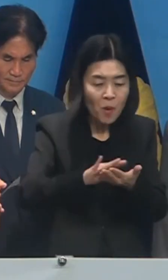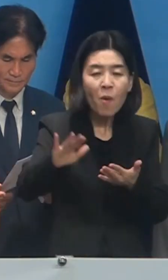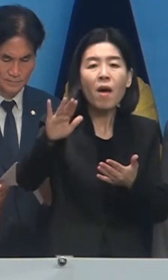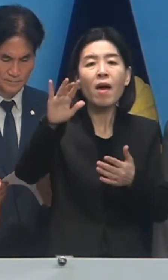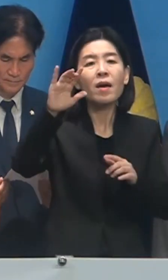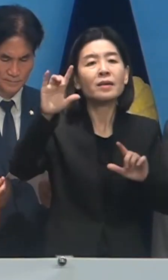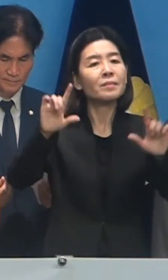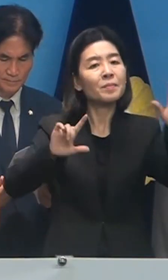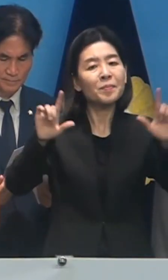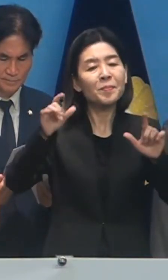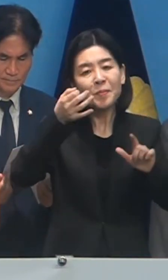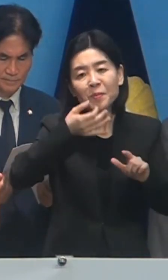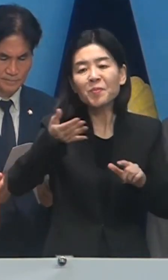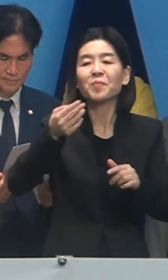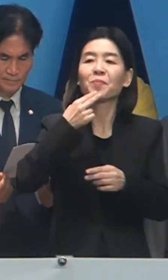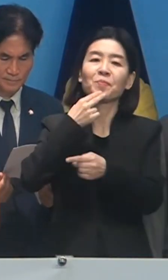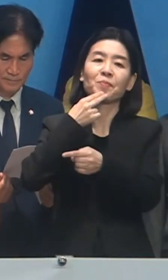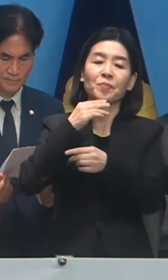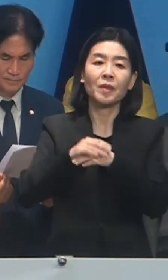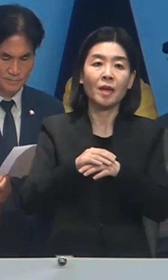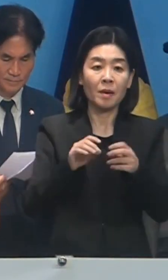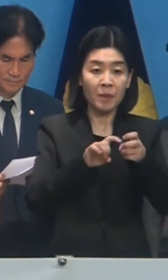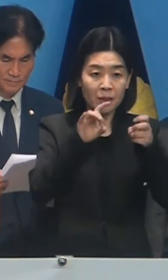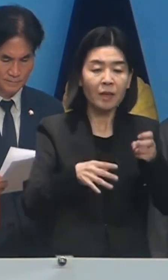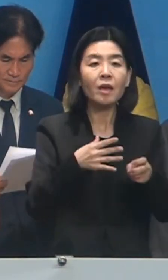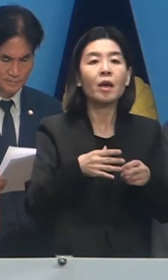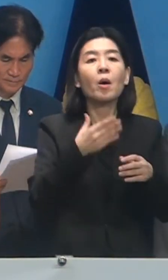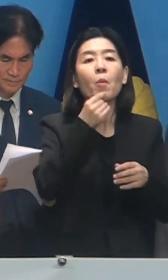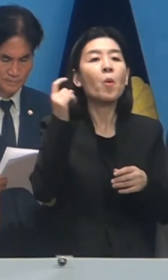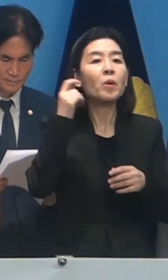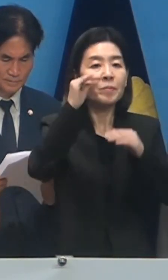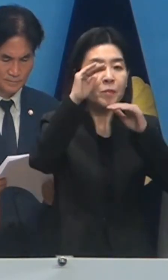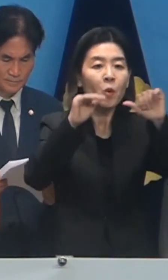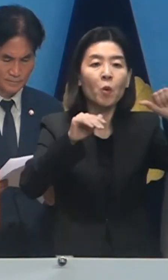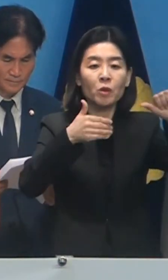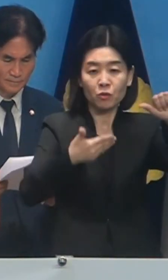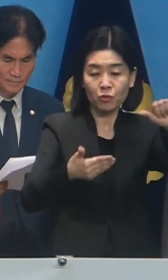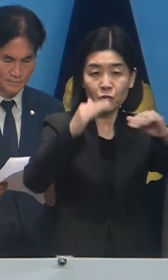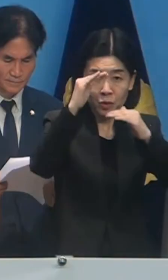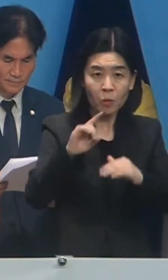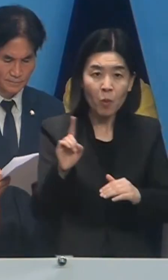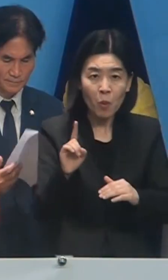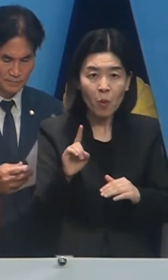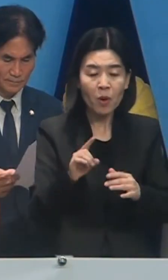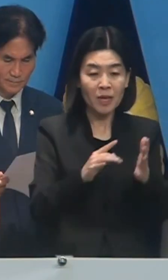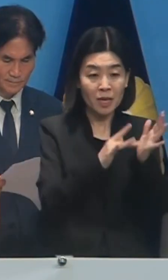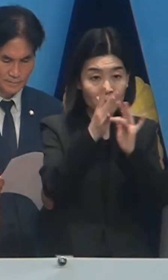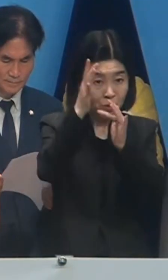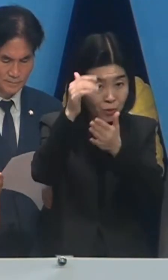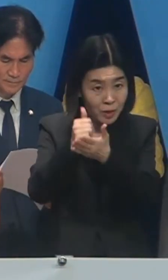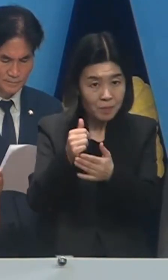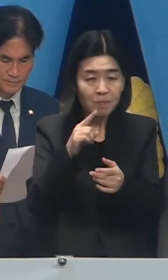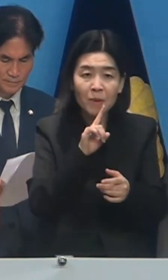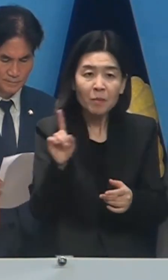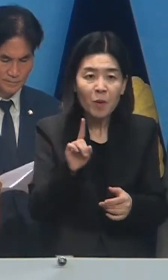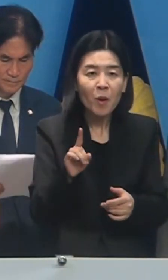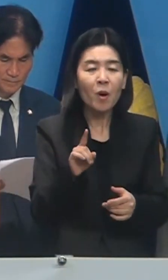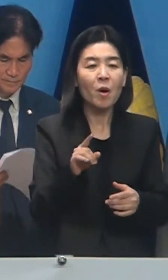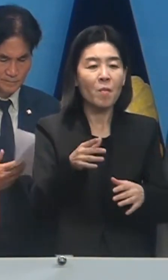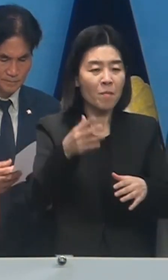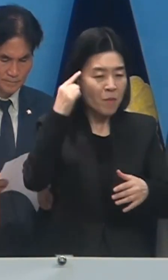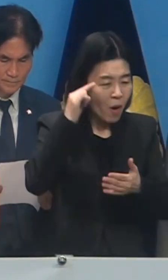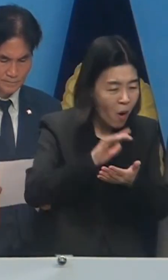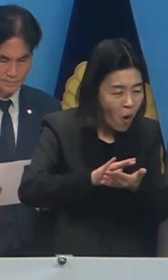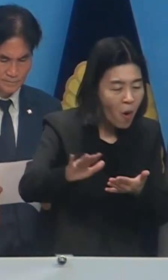없습니다. 마태복음 5장 9절의 예수님은 적극적으로 평화를 만드는 사람이 복이 있다고 말씀하시면서